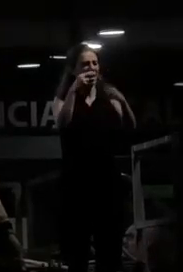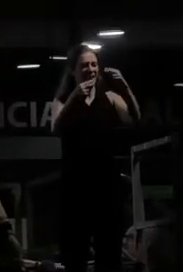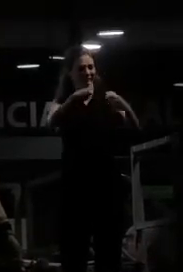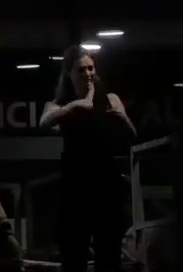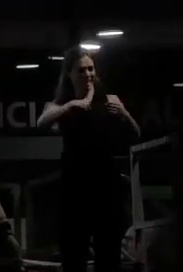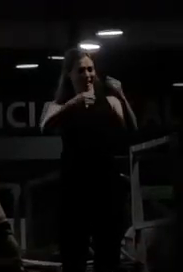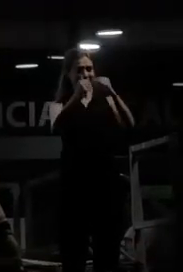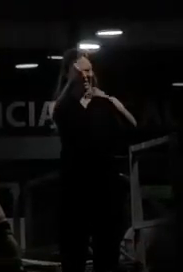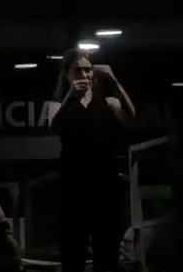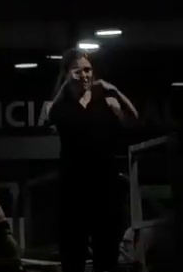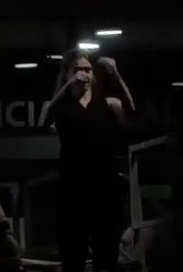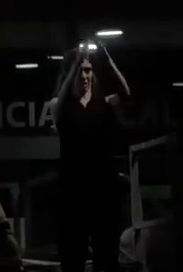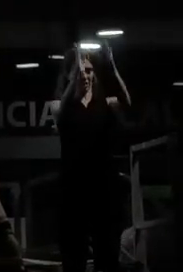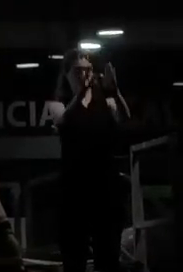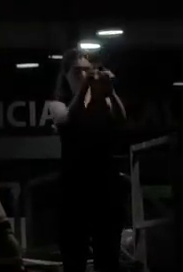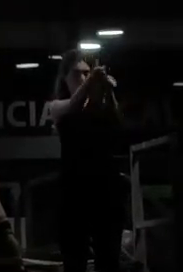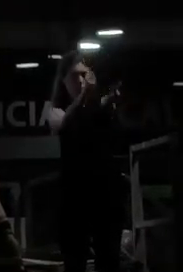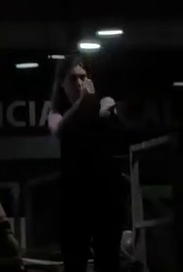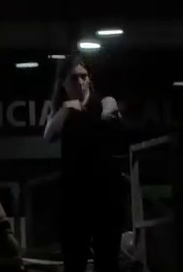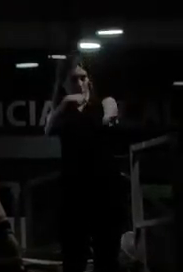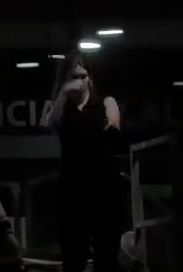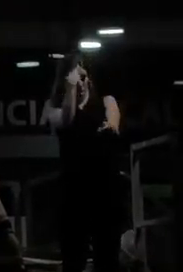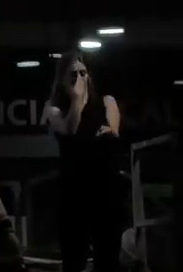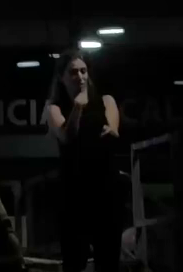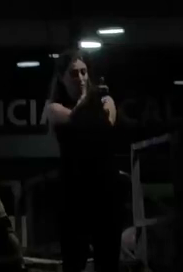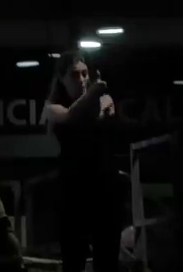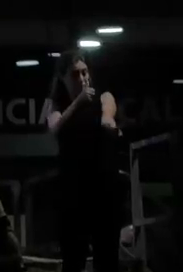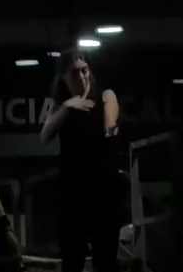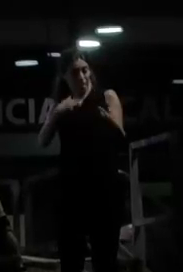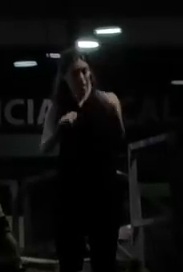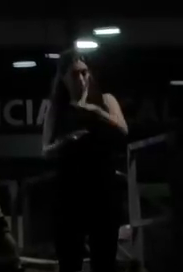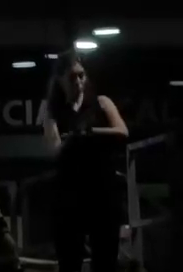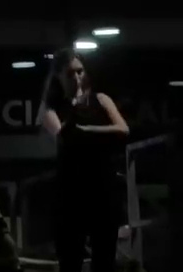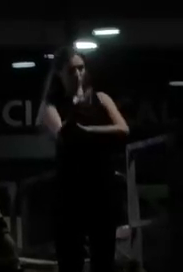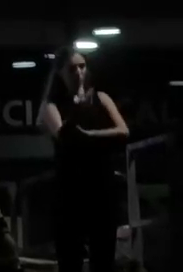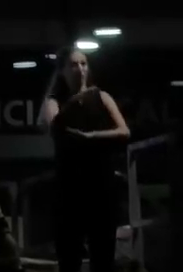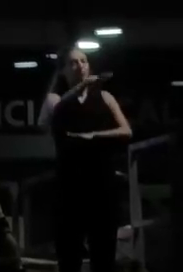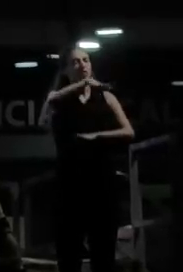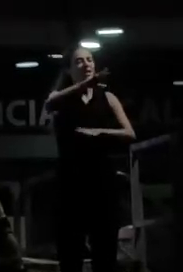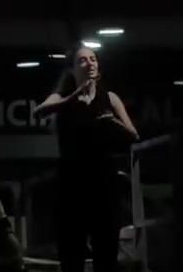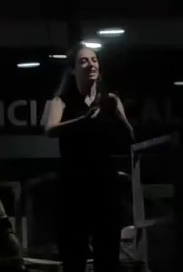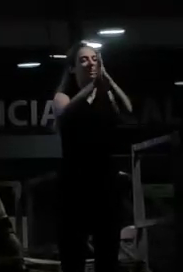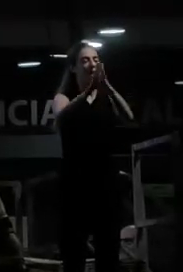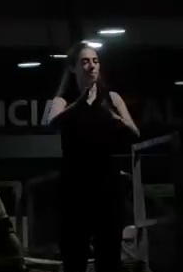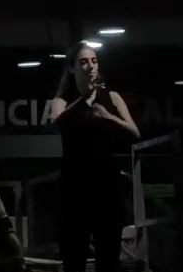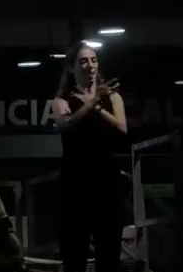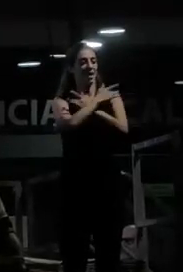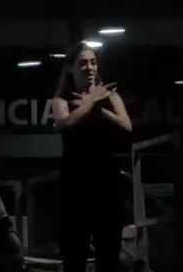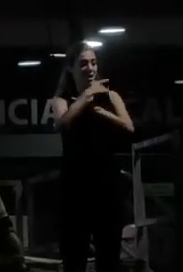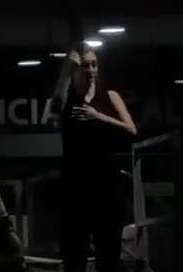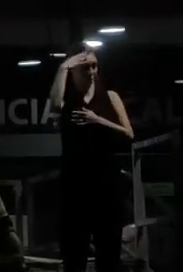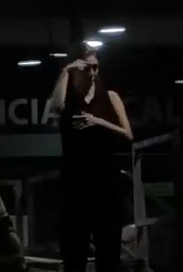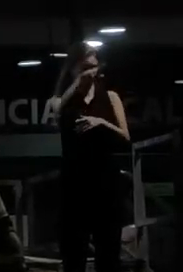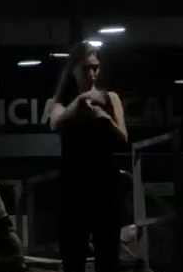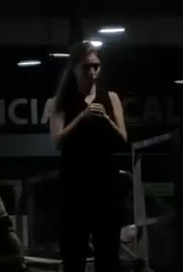escultòrica de la façana de l'església de Santa Maria, al mig del barri antic de Cambrils. Tot i